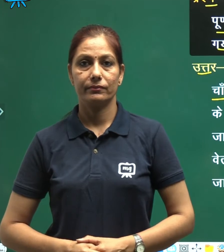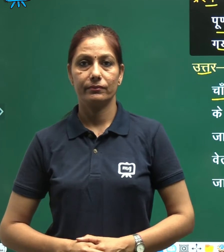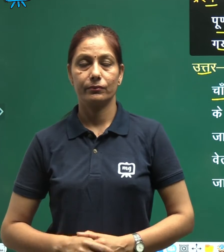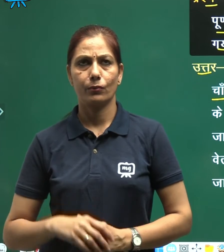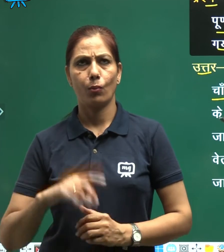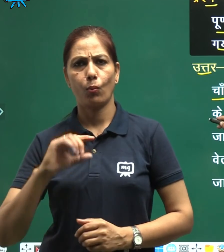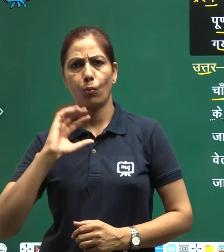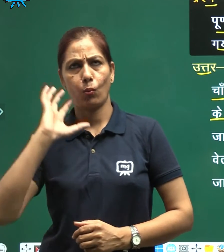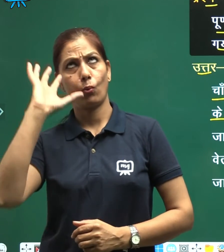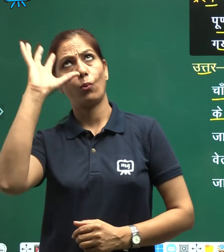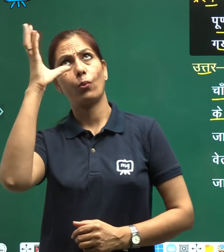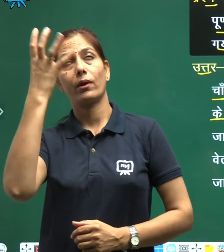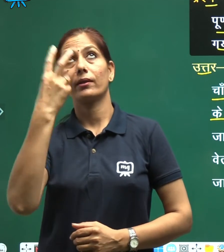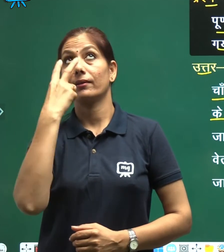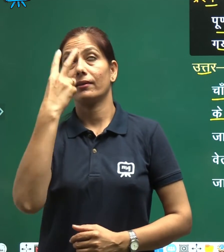पूरा दिखने के बाद